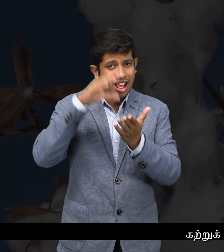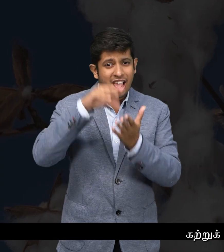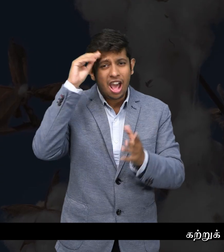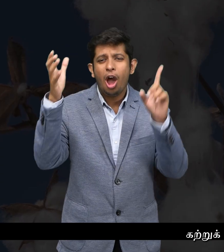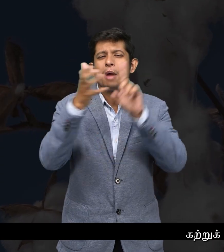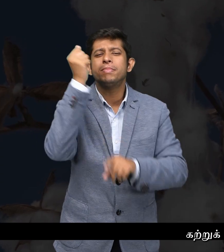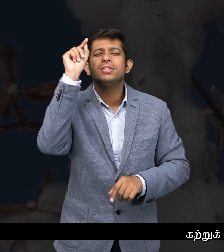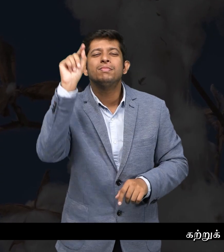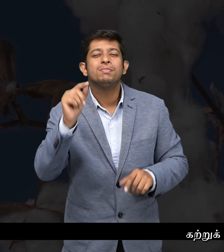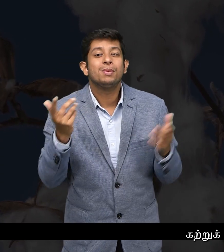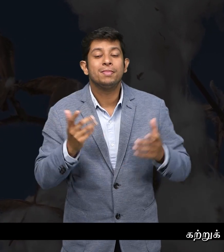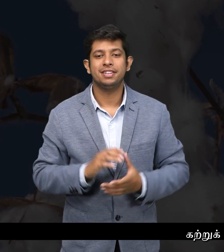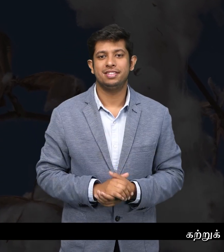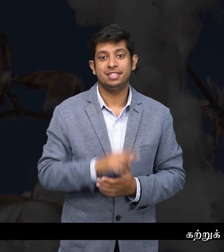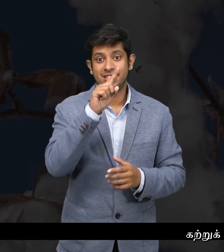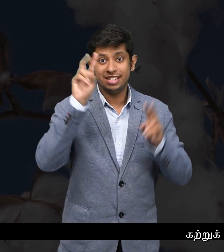கற்றுக்கொள்வீர்கள்.